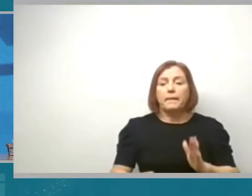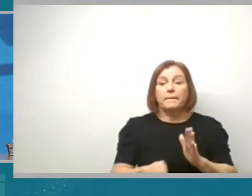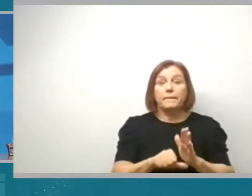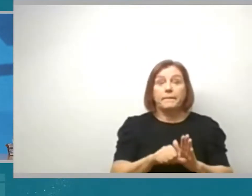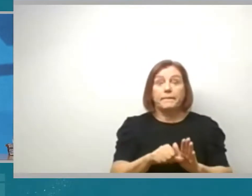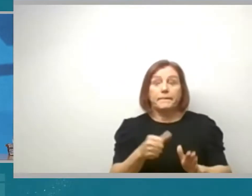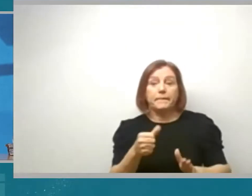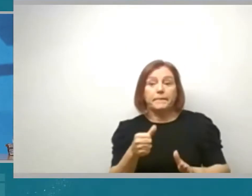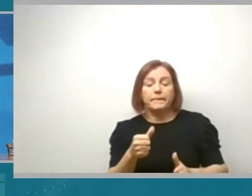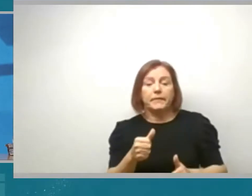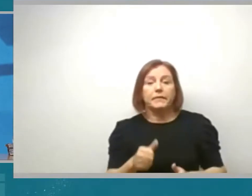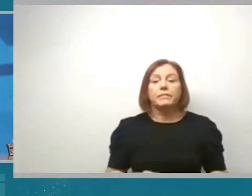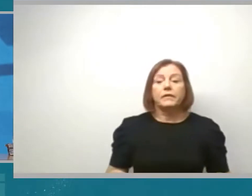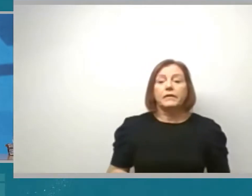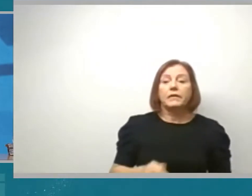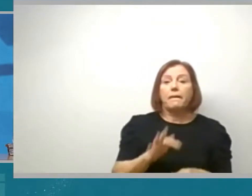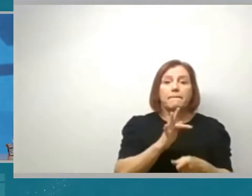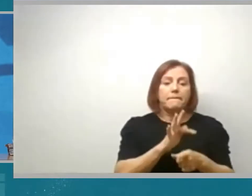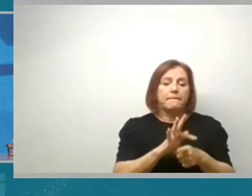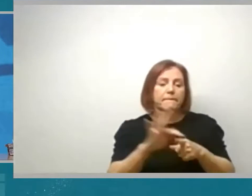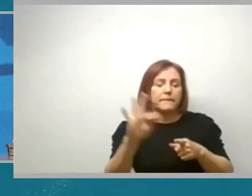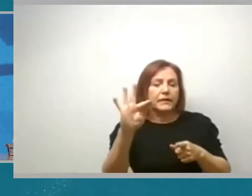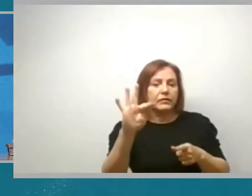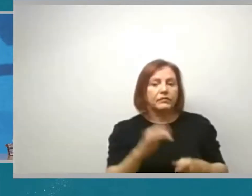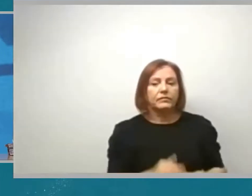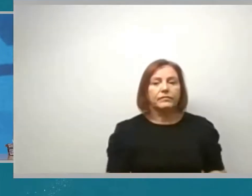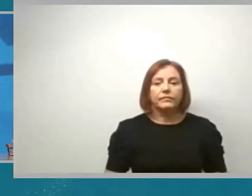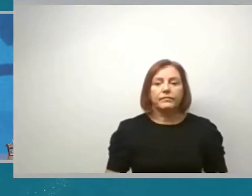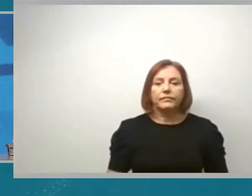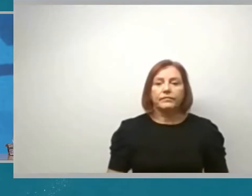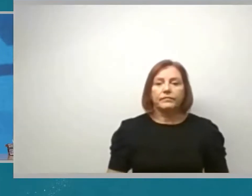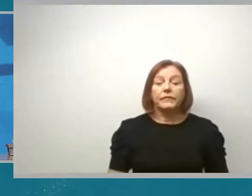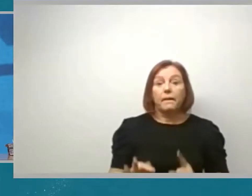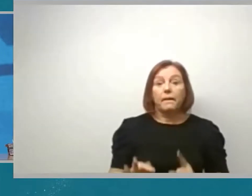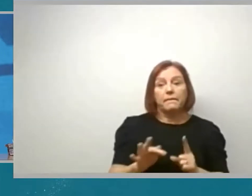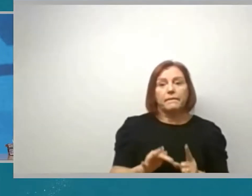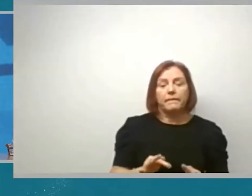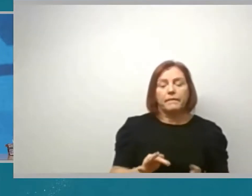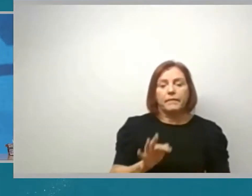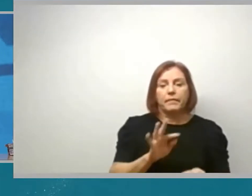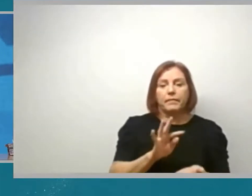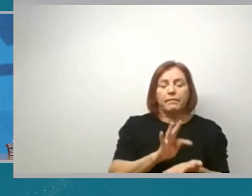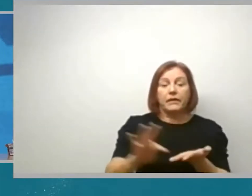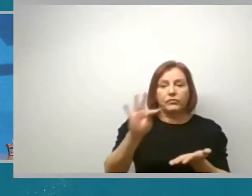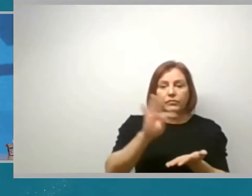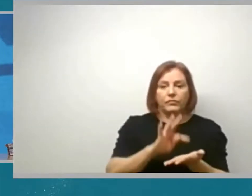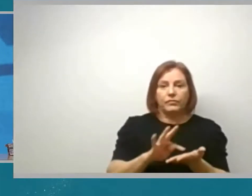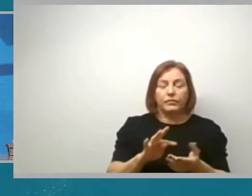Primeira de Pedro,